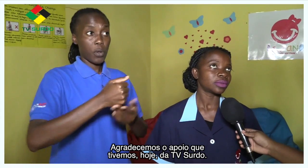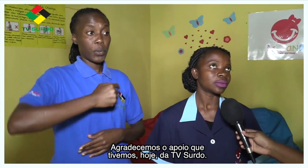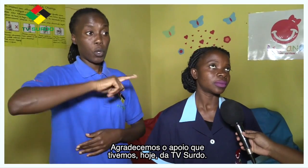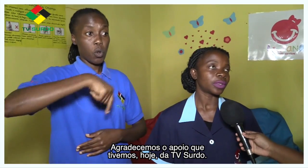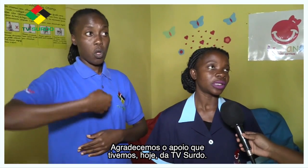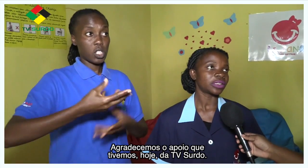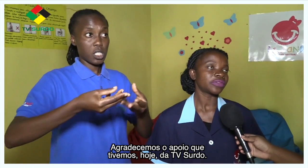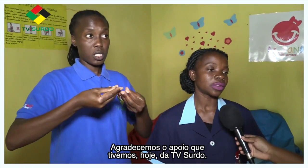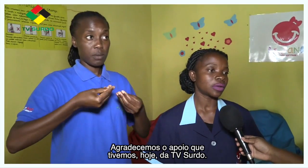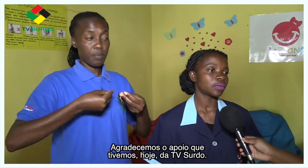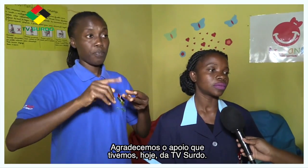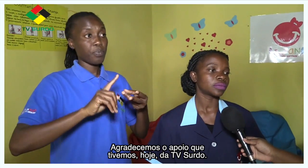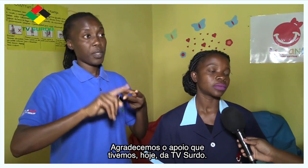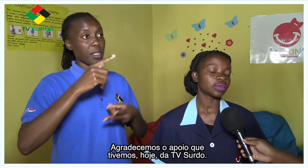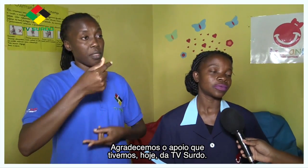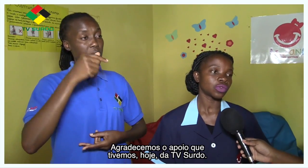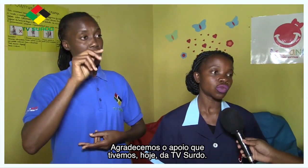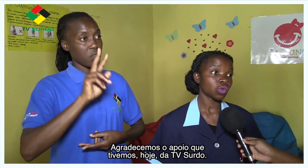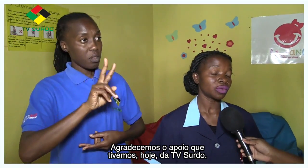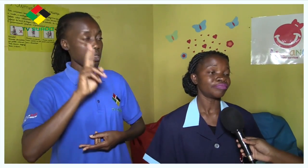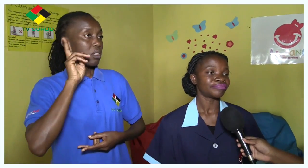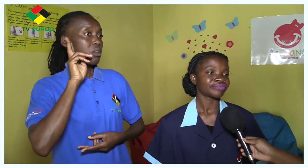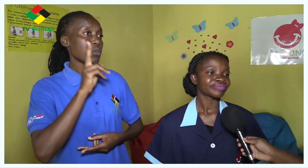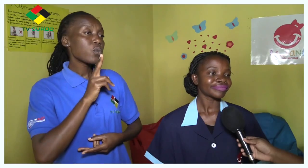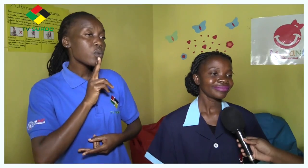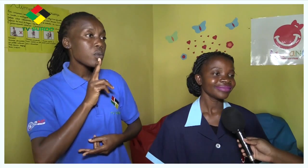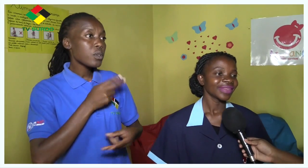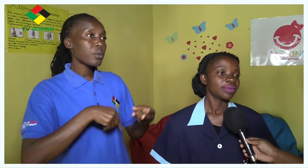televisão, TV surdo.